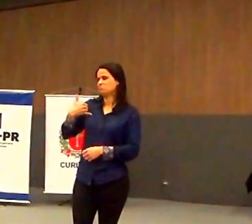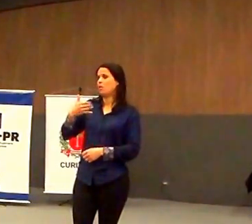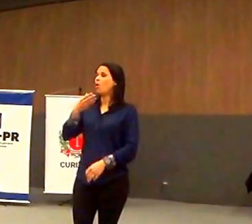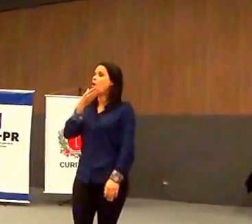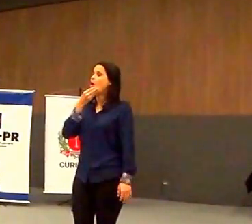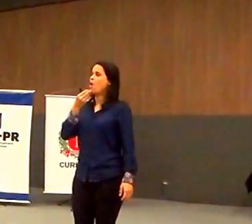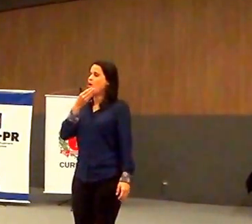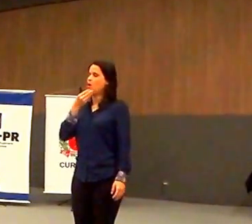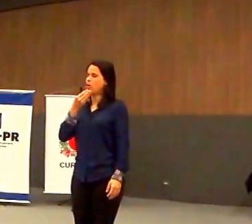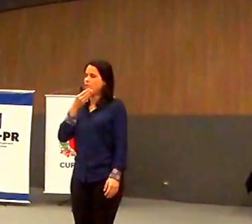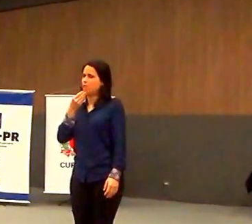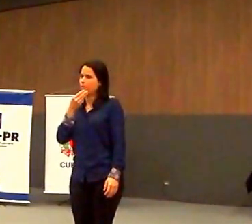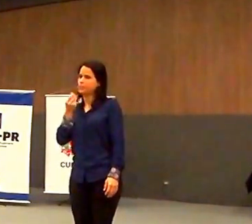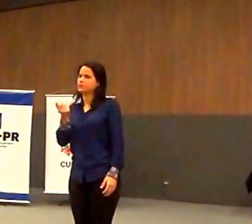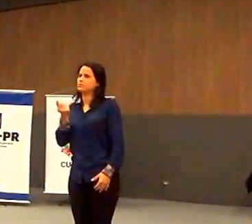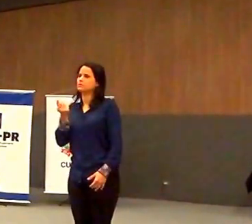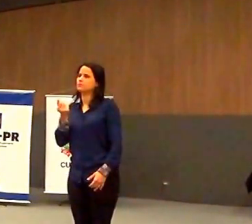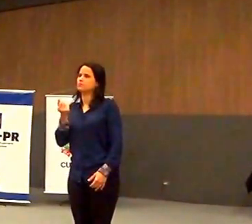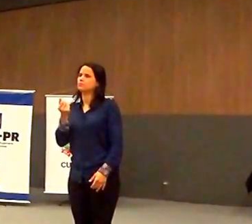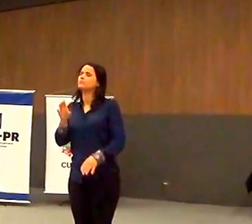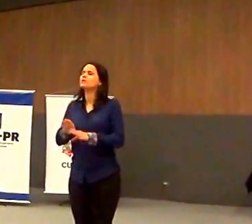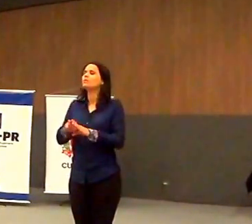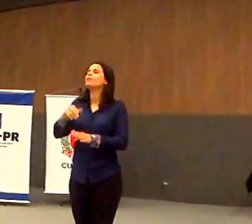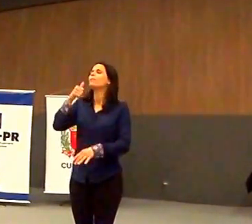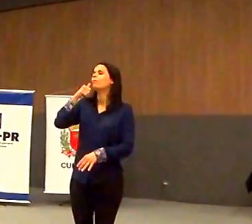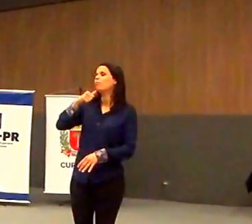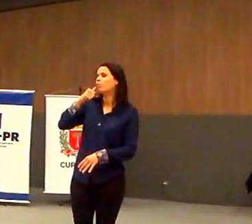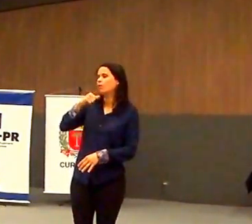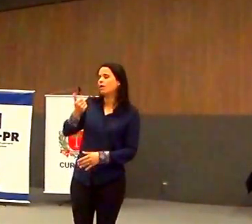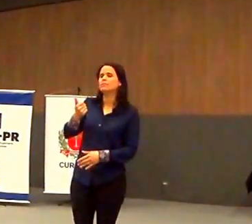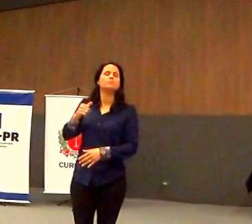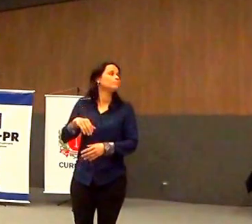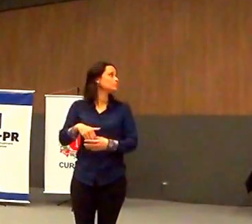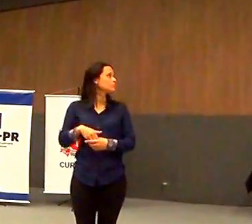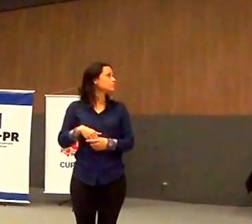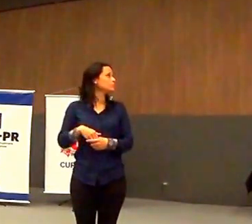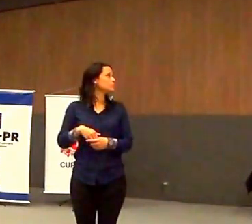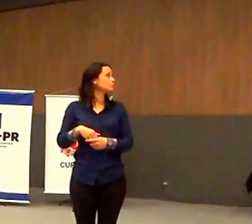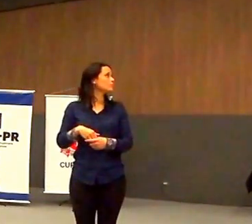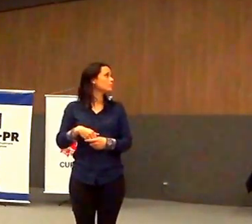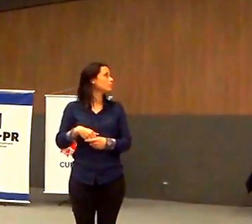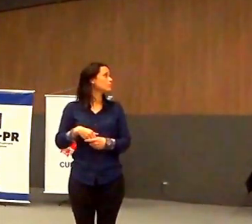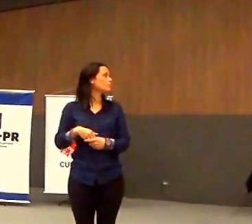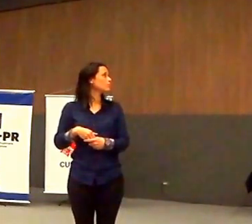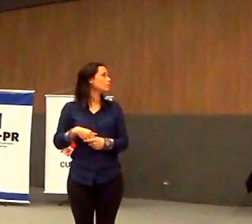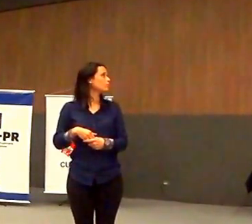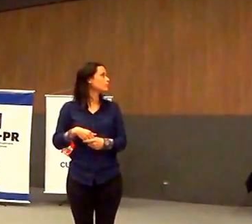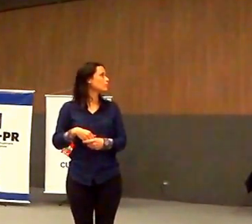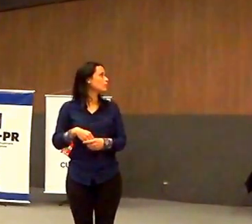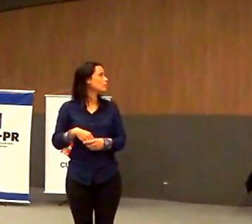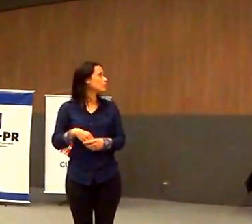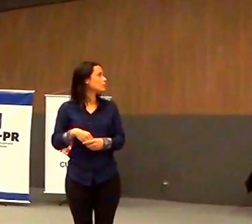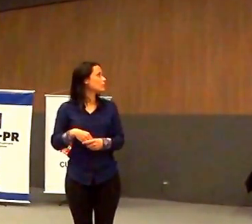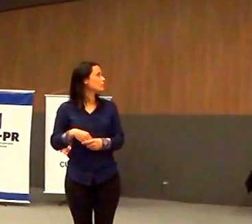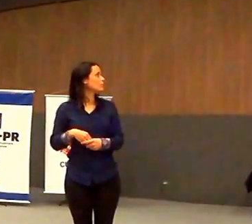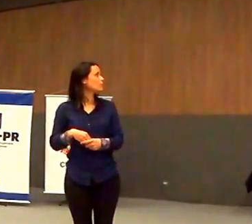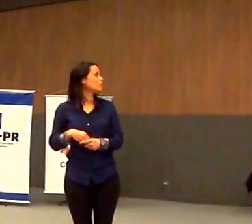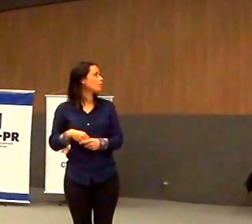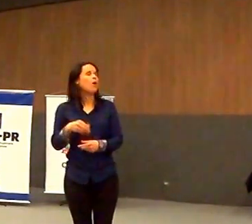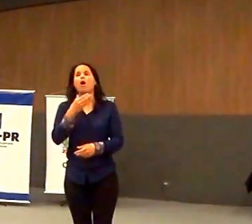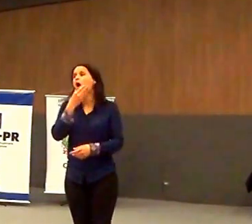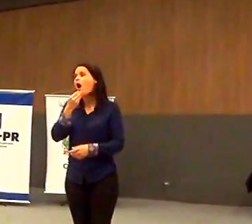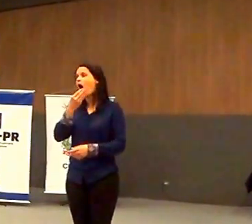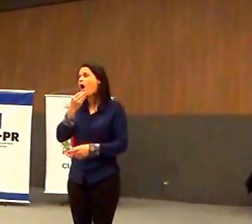né? Aliás, mulheres, então, 128 mulheres caíram, né? E homens, 305. E aí, conforme a idade, né?